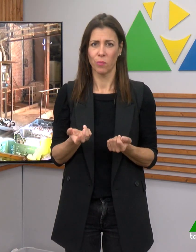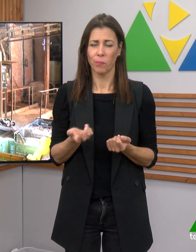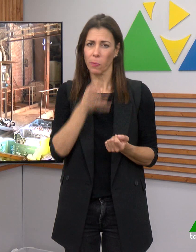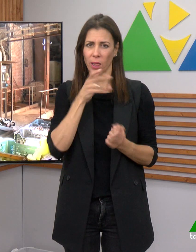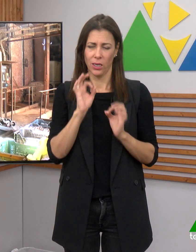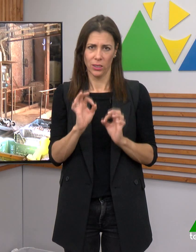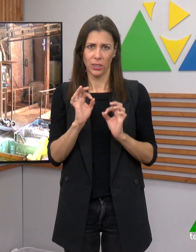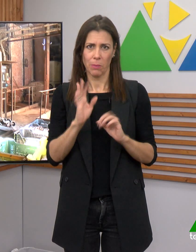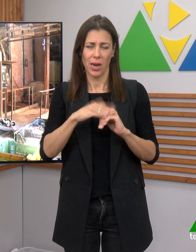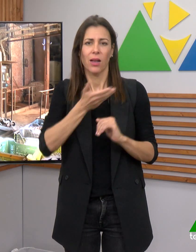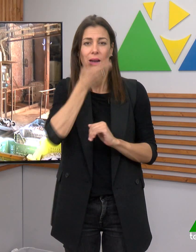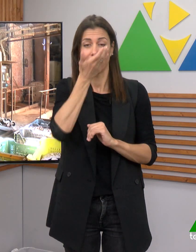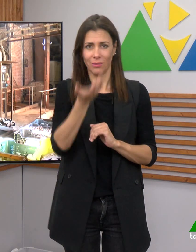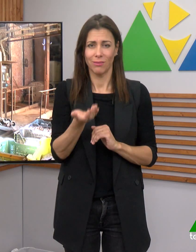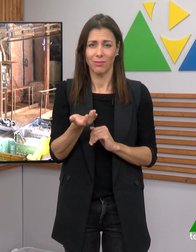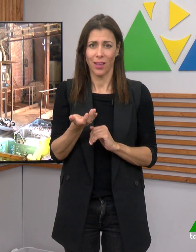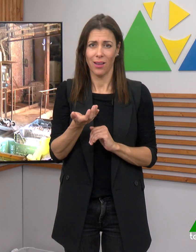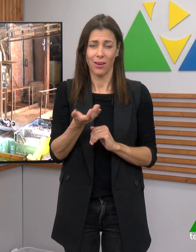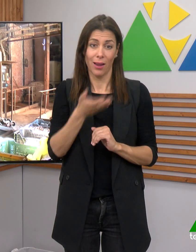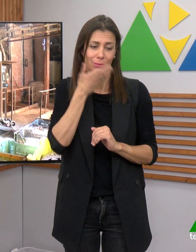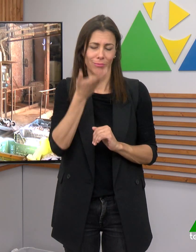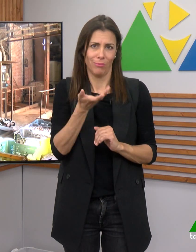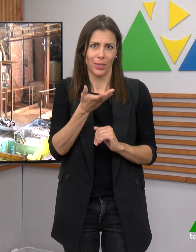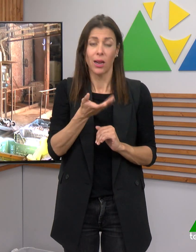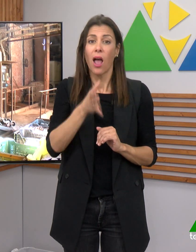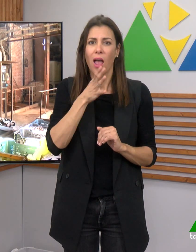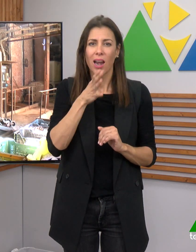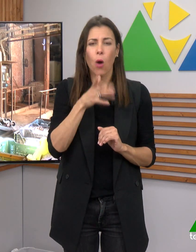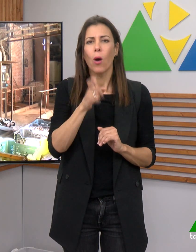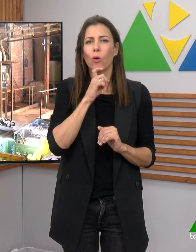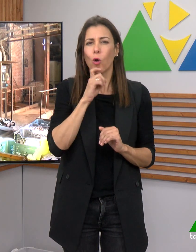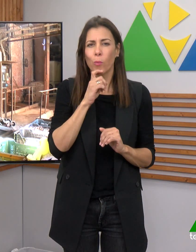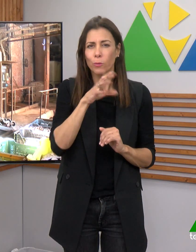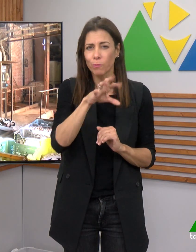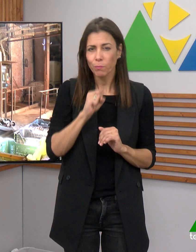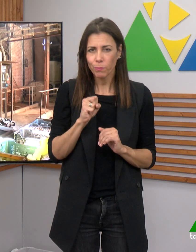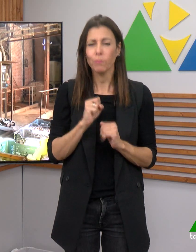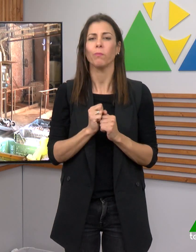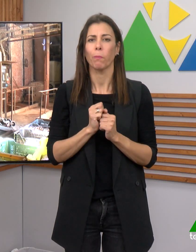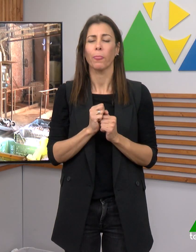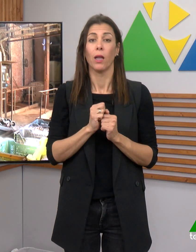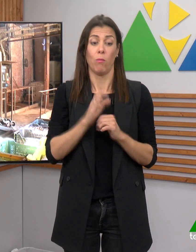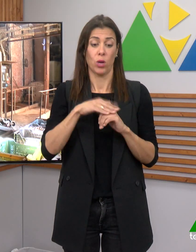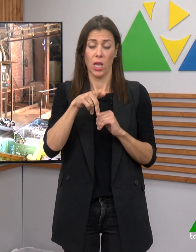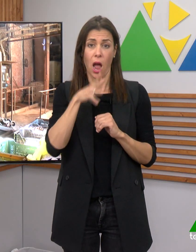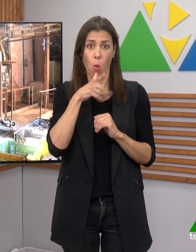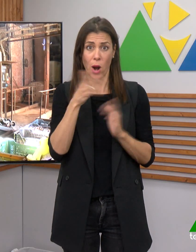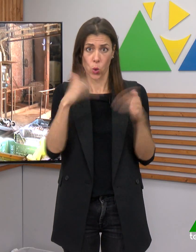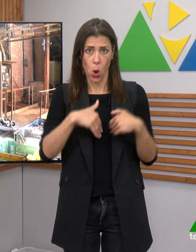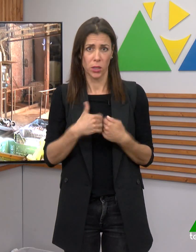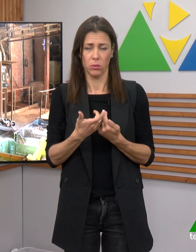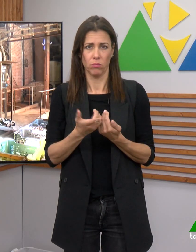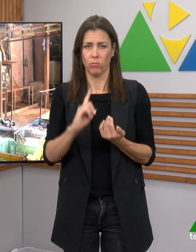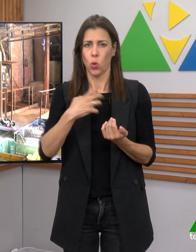elemento para calentar el agua. El agua se tomaba, una fábrica esta sin agua no puede. Lo que tenemos